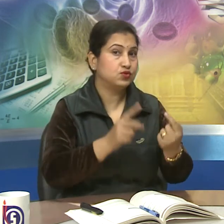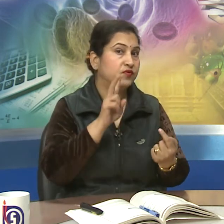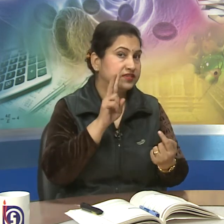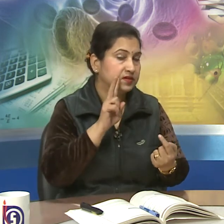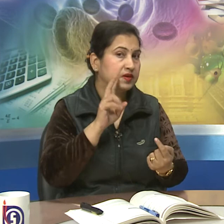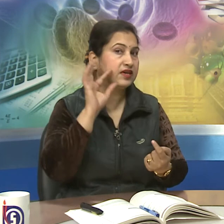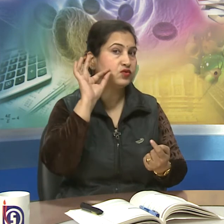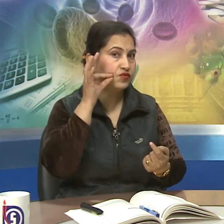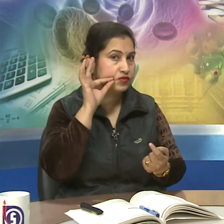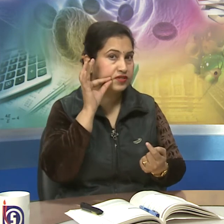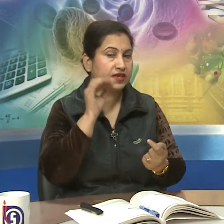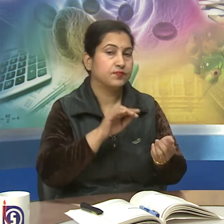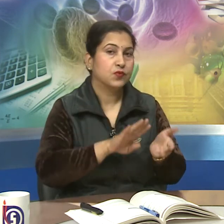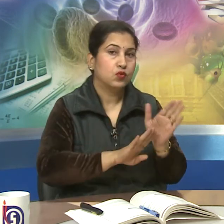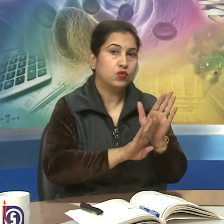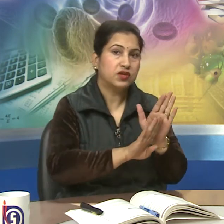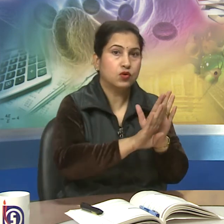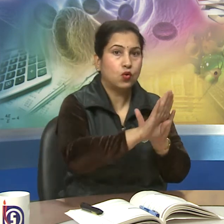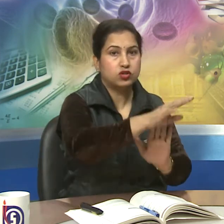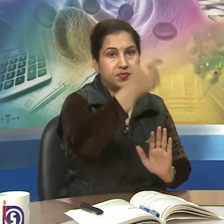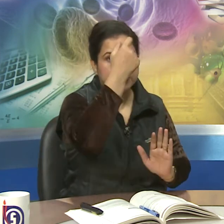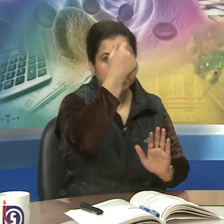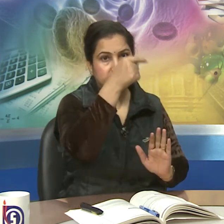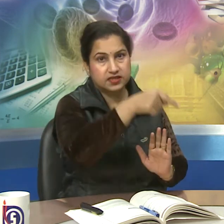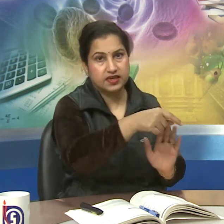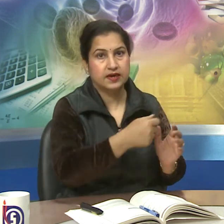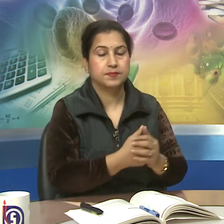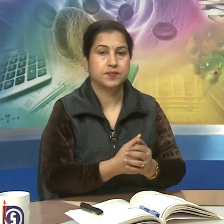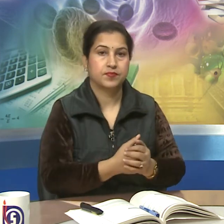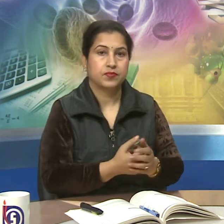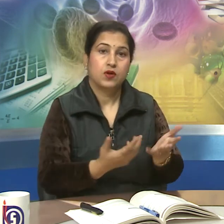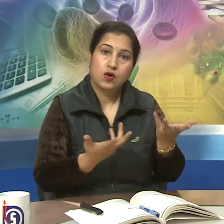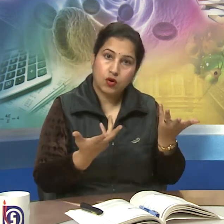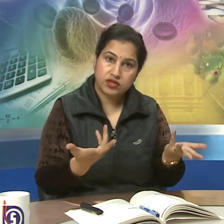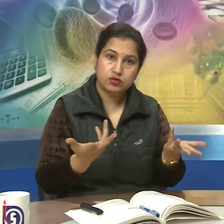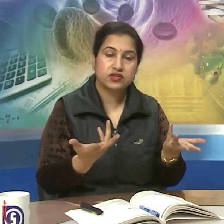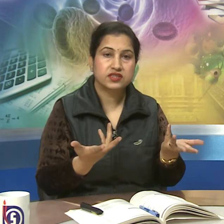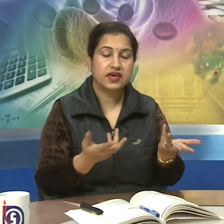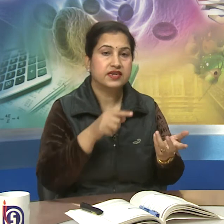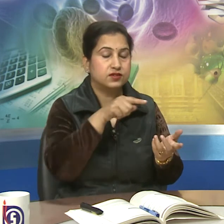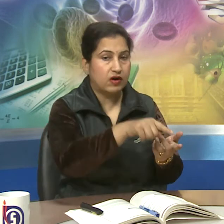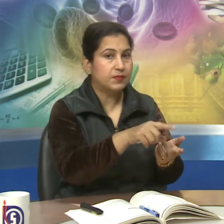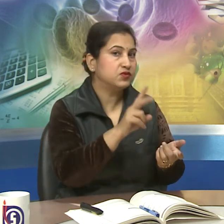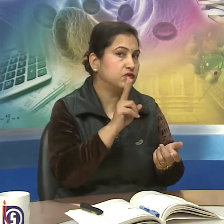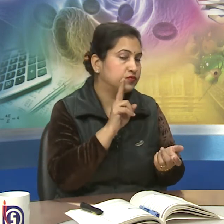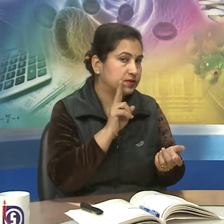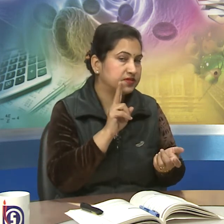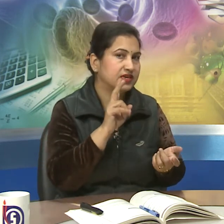जो वेजिटेबल है जो फ्रूट से उनके ग्रोथ पर असर पड़ सकता है है और यह हो सकता है कि जो वहां पर जो सब्जियां